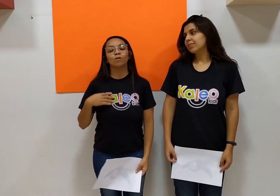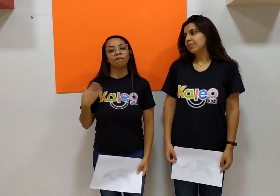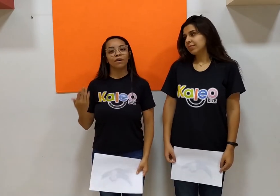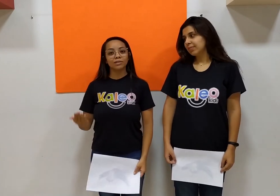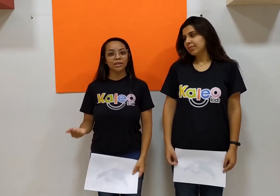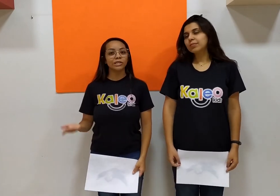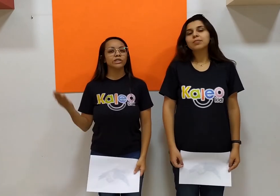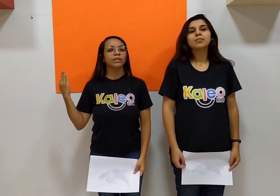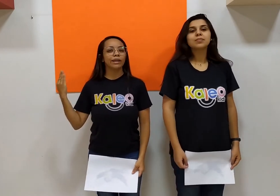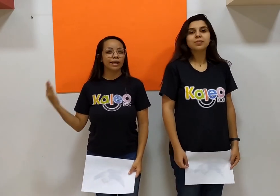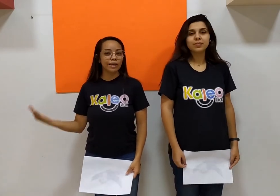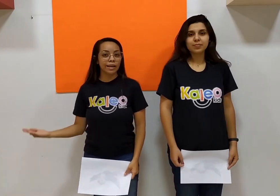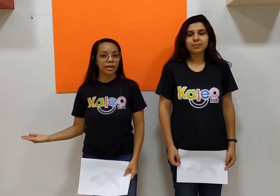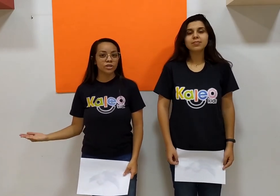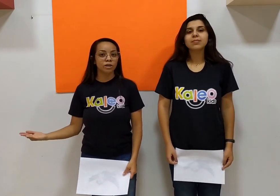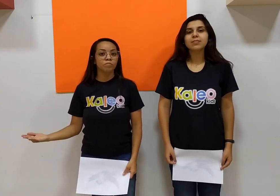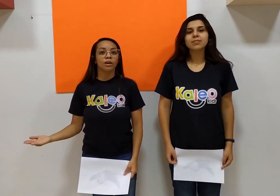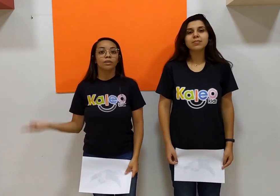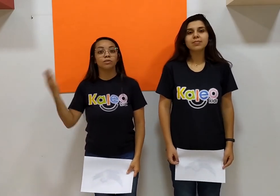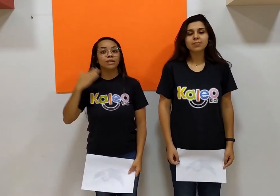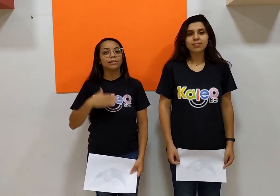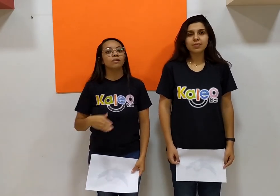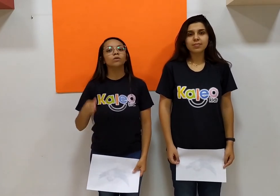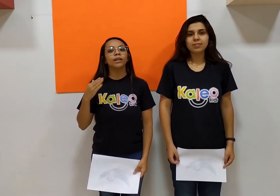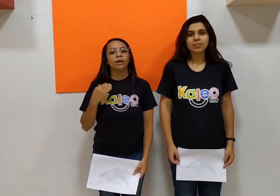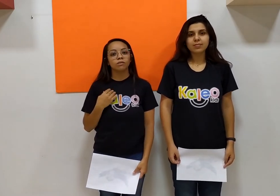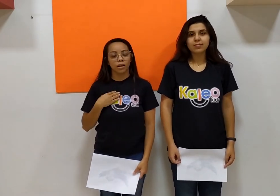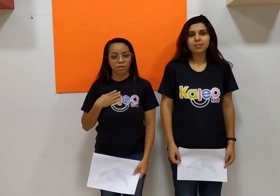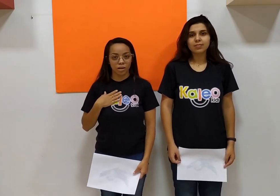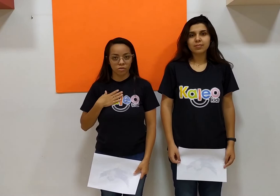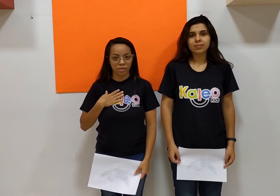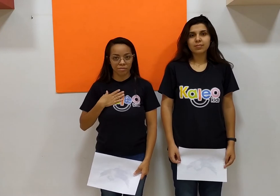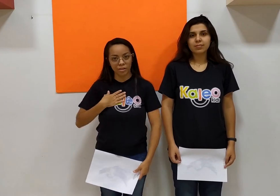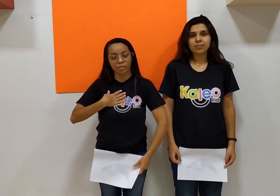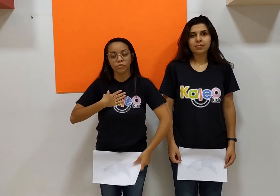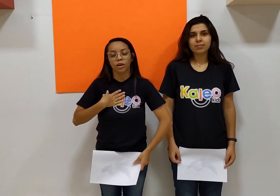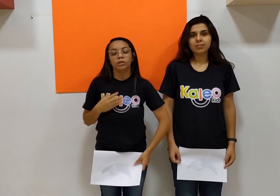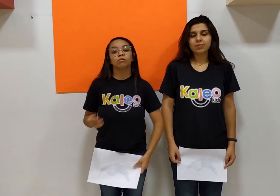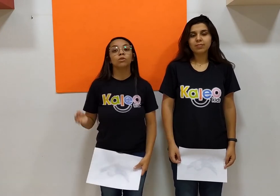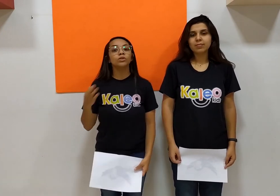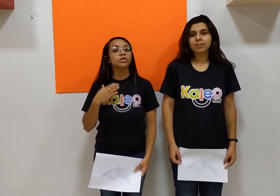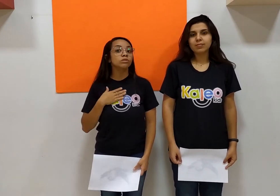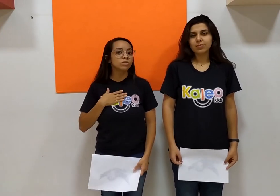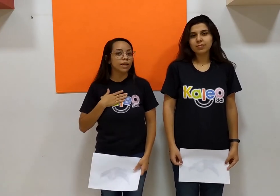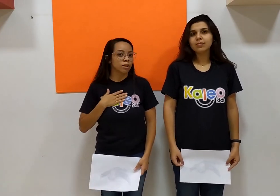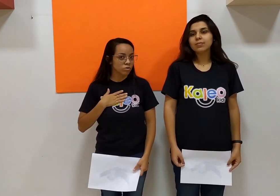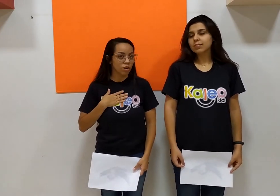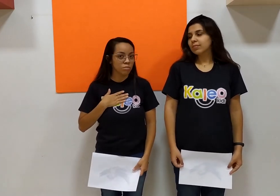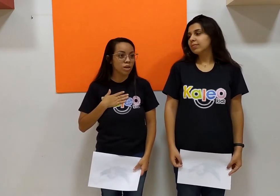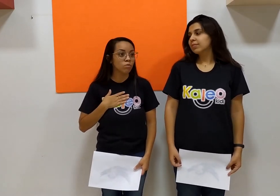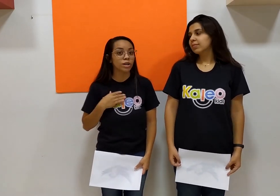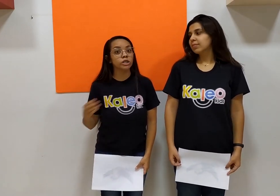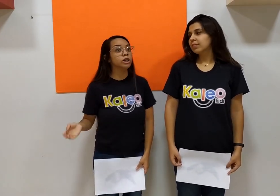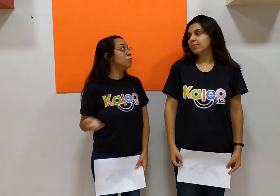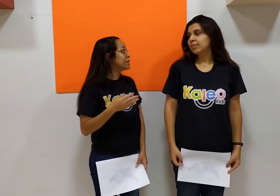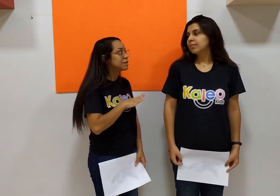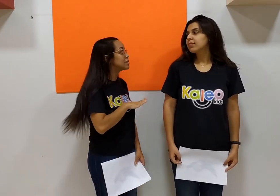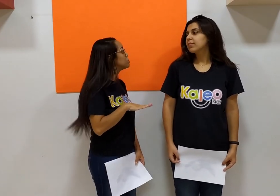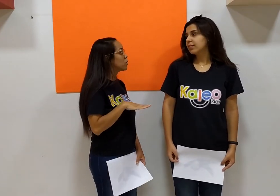a falta que a gente tem da igreja, Deus, ele tem cuidado da nossa vida. Então, quando Jesus, ele é nosso amigo, a gente não precisa se